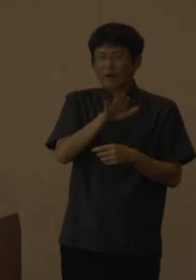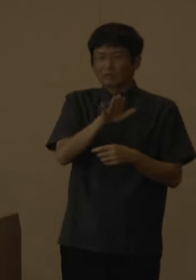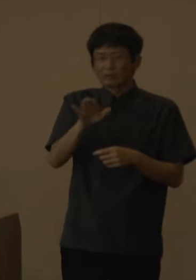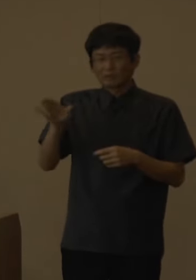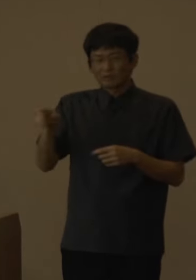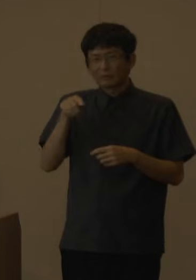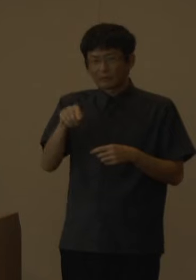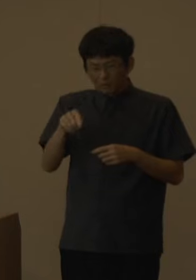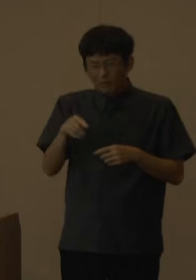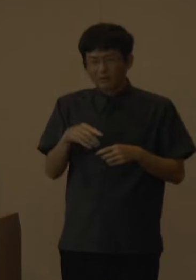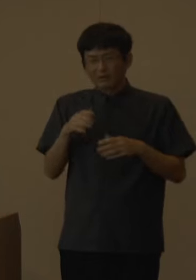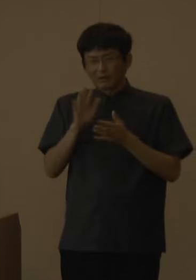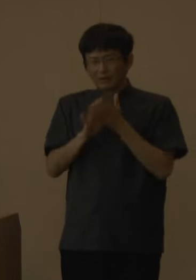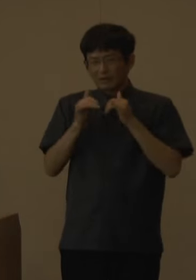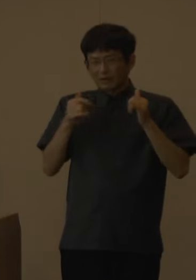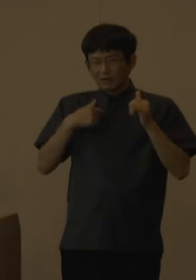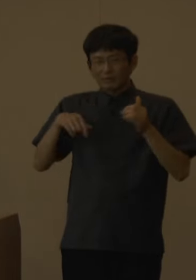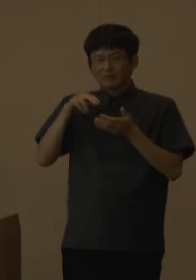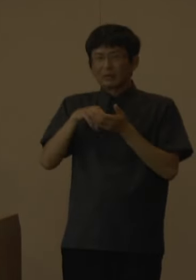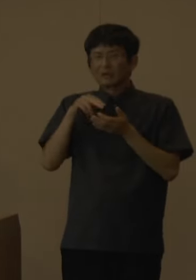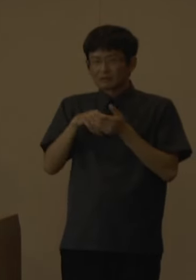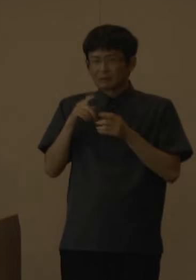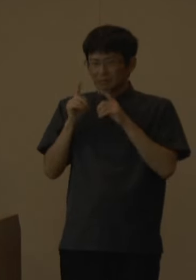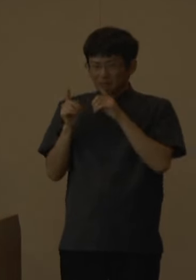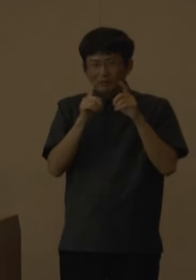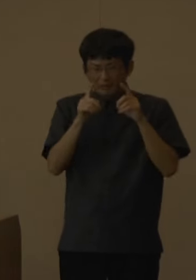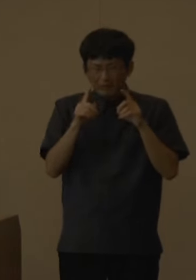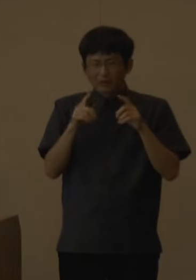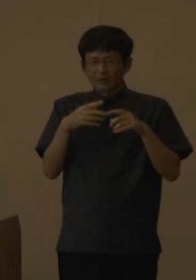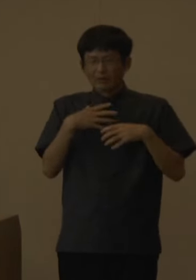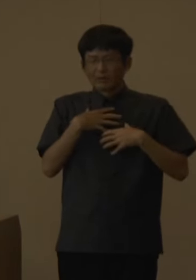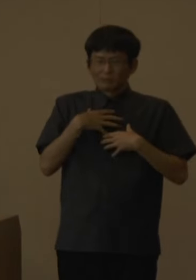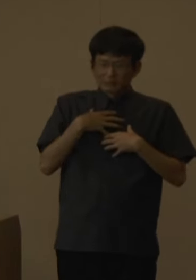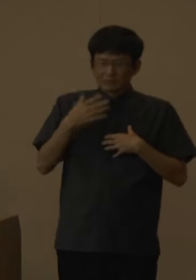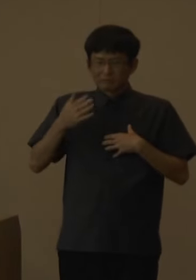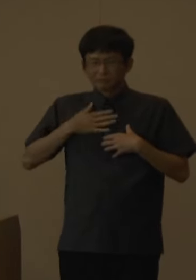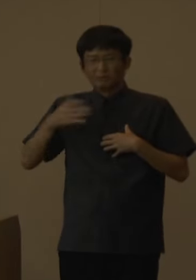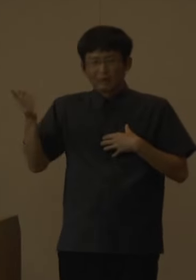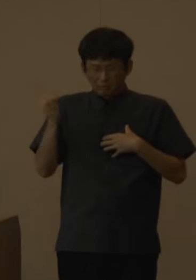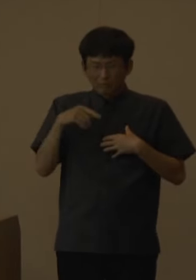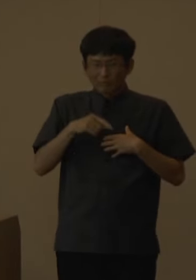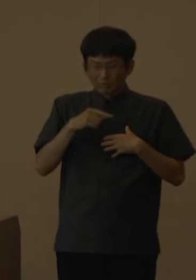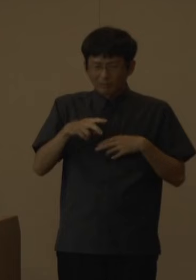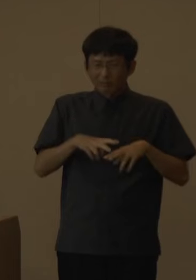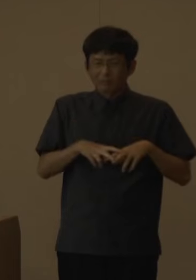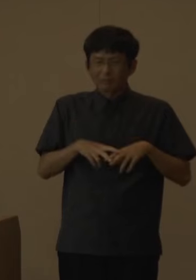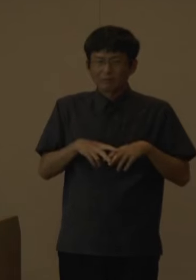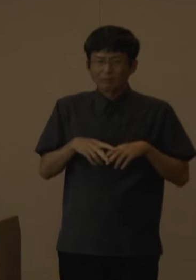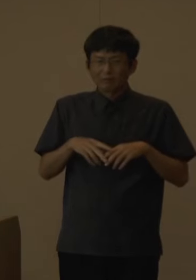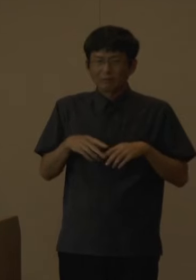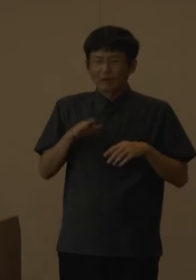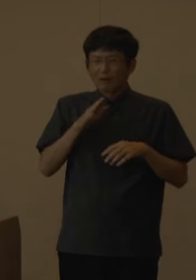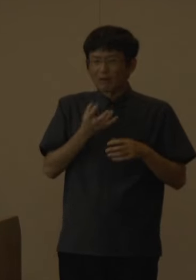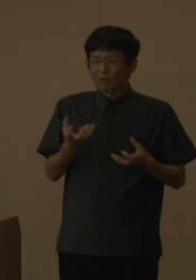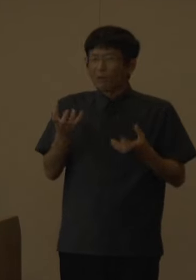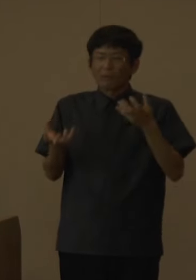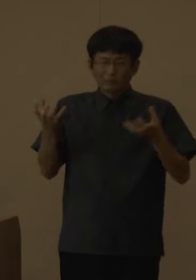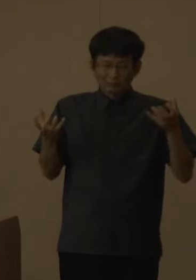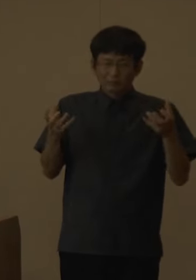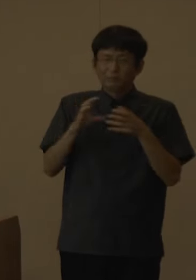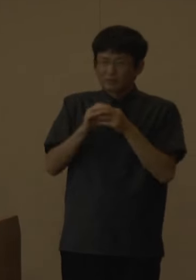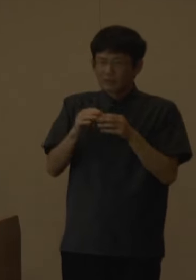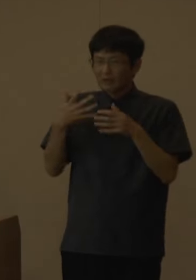と不満が高まっているということも受け止めていただけなければならないだろうと思っております。ですから米軍に対